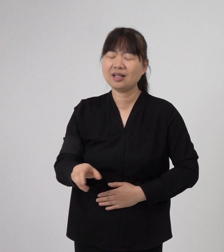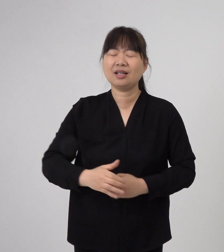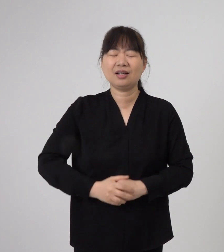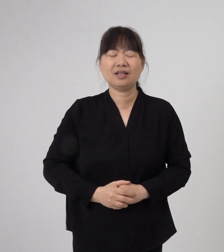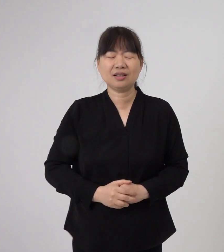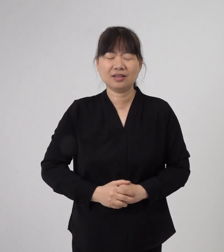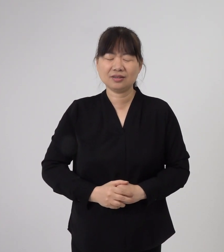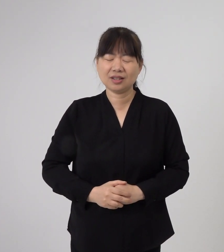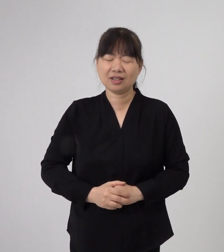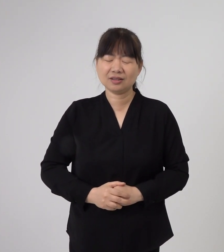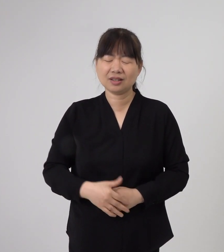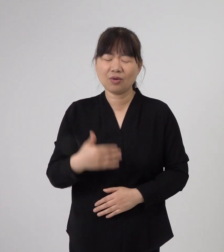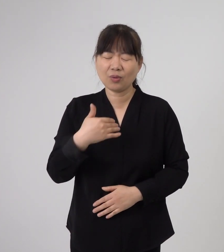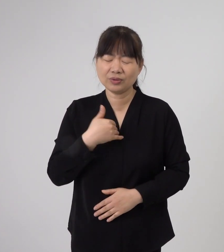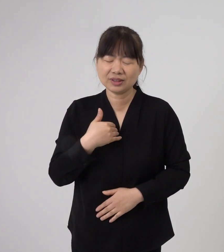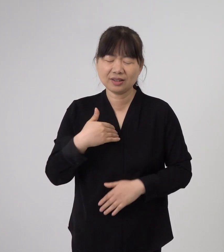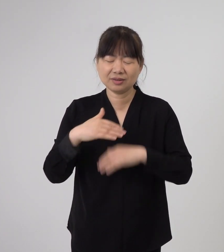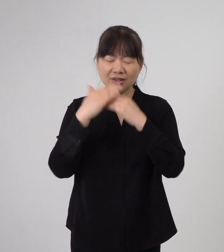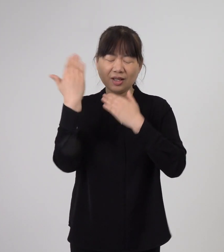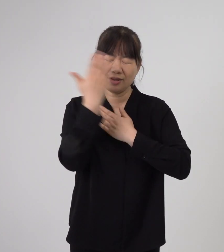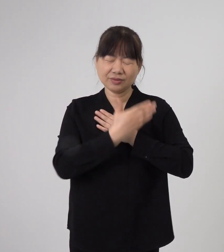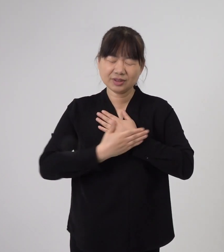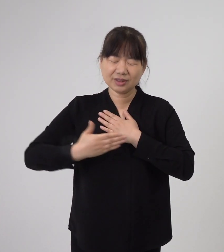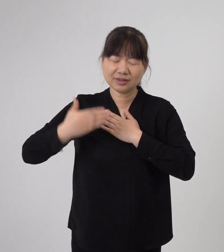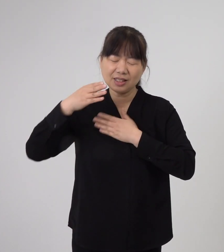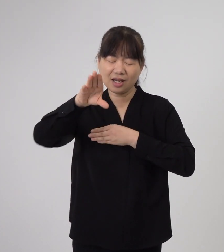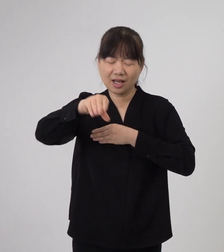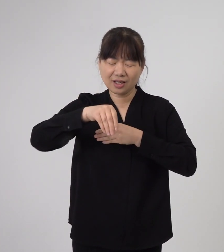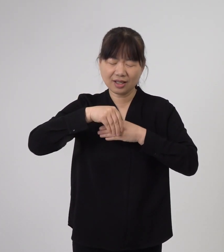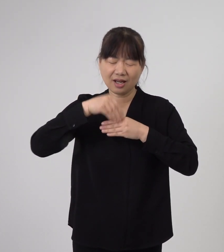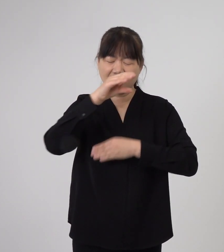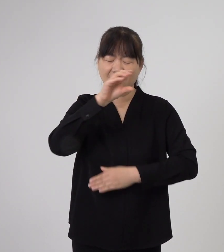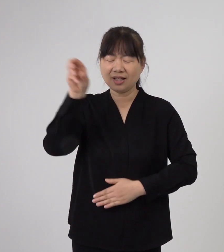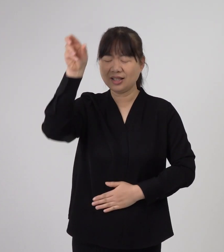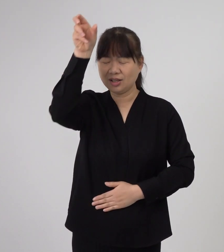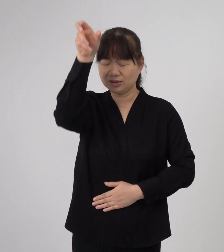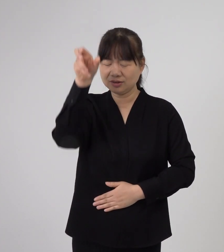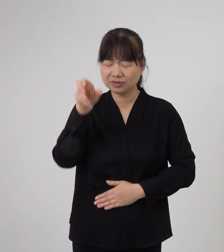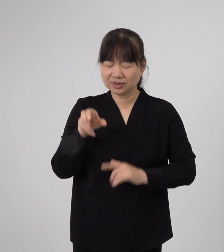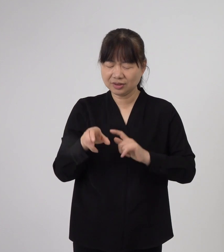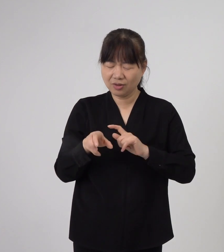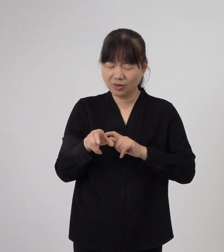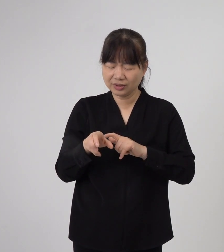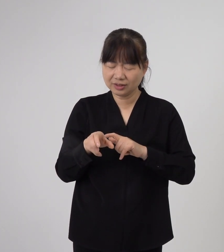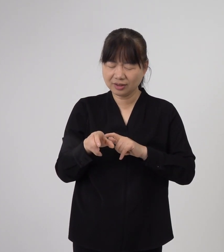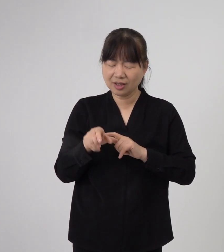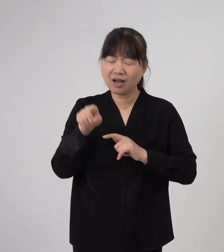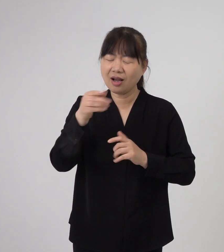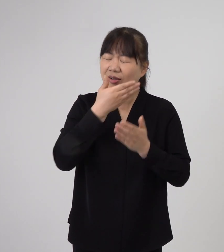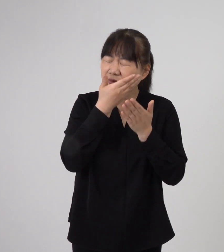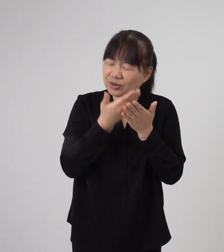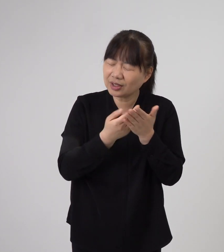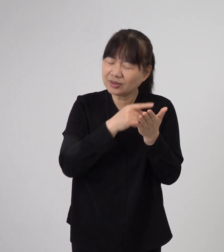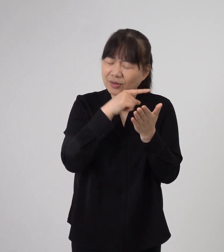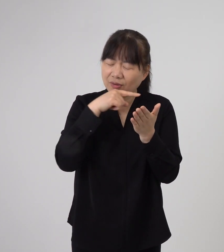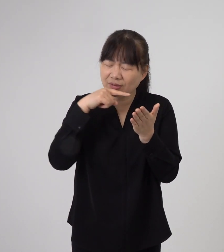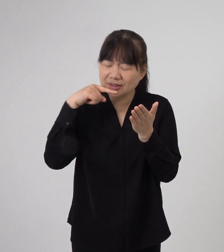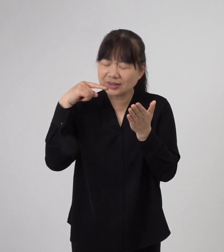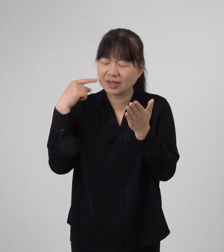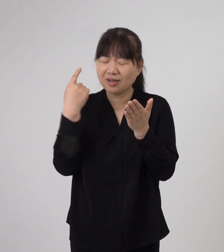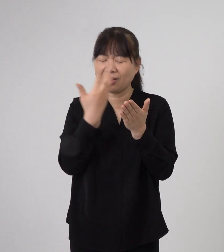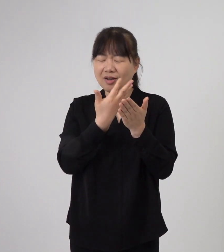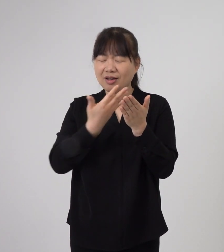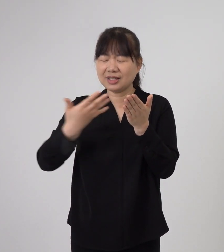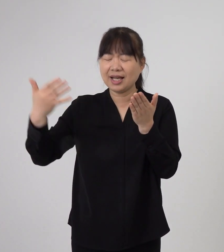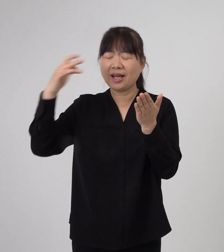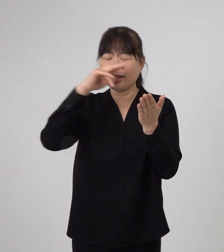십자가. 내 몸에 밴 십자가 그 보혈의